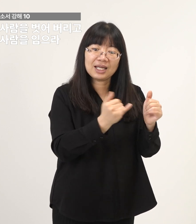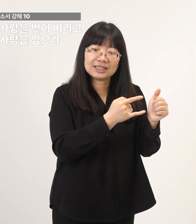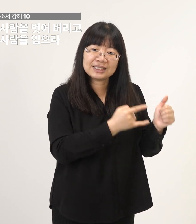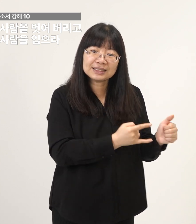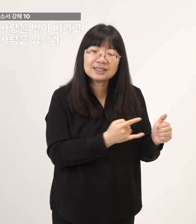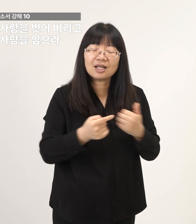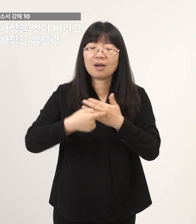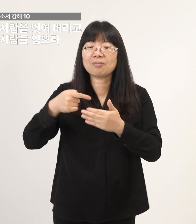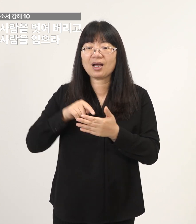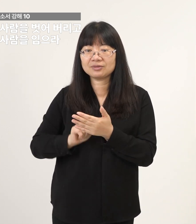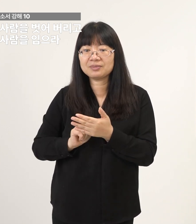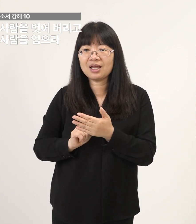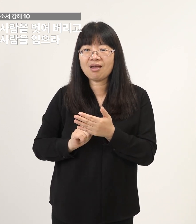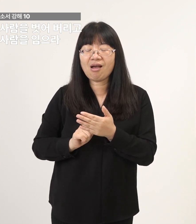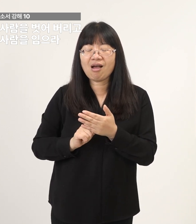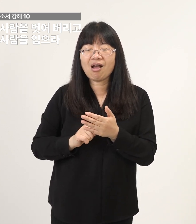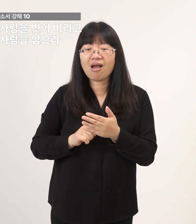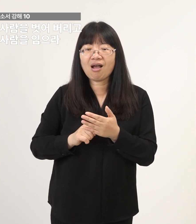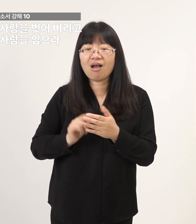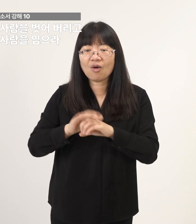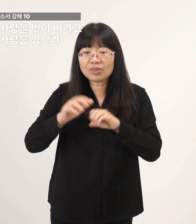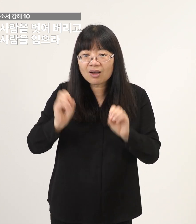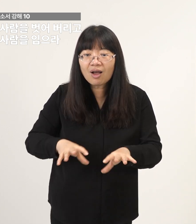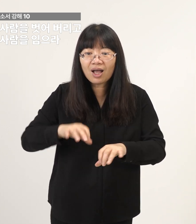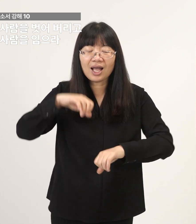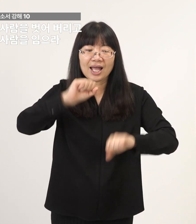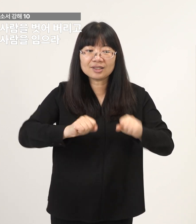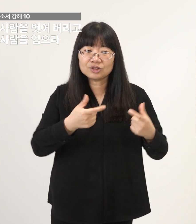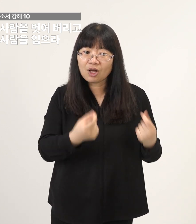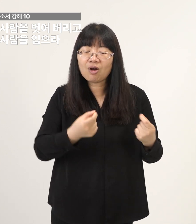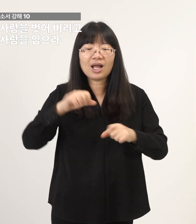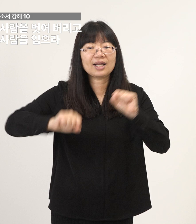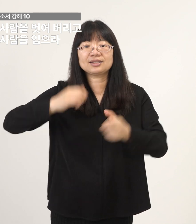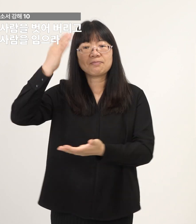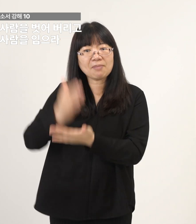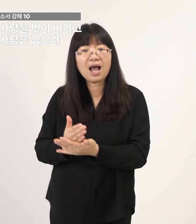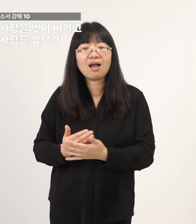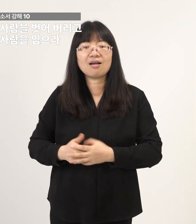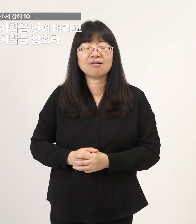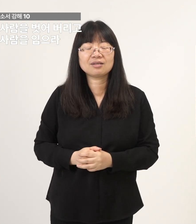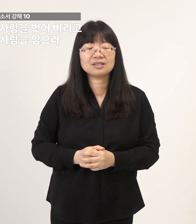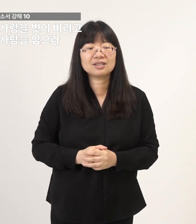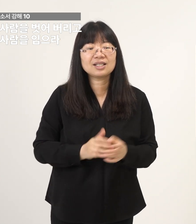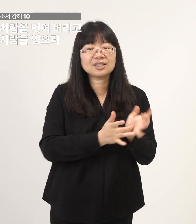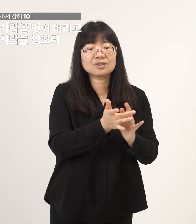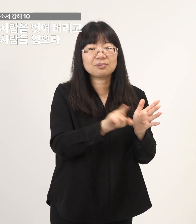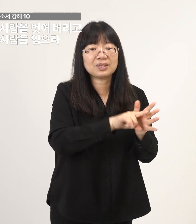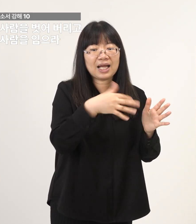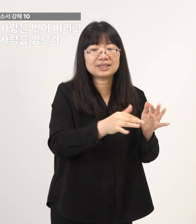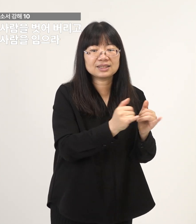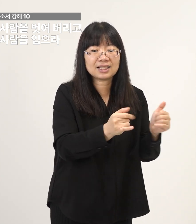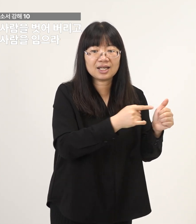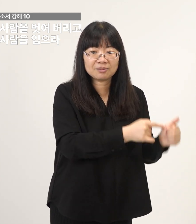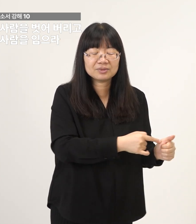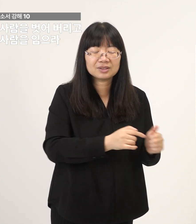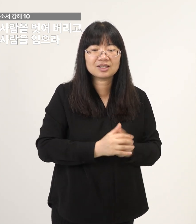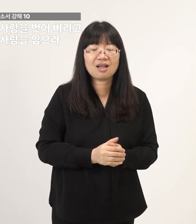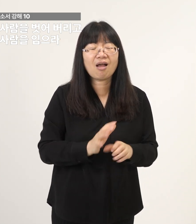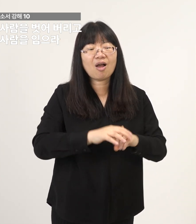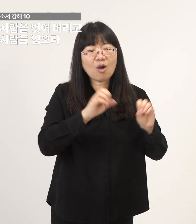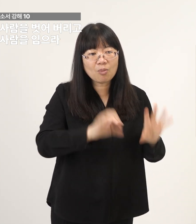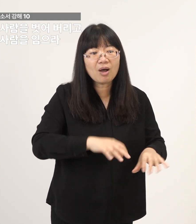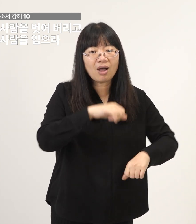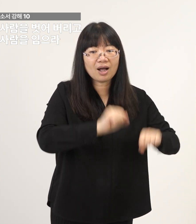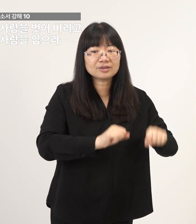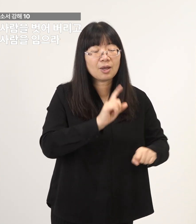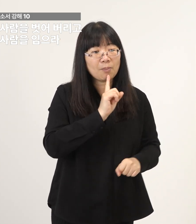그 마음에 허망한 것으로 행함같이 행하지 말라. 이방인들이 이 허망한 것을 행했다